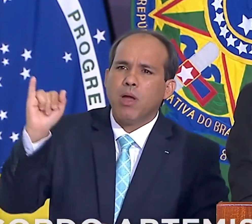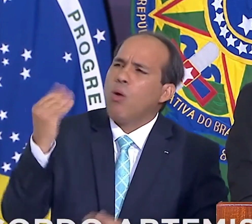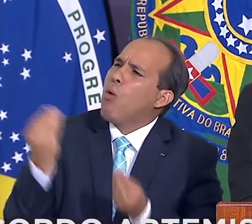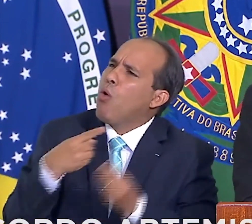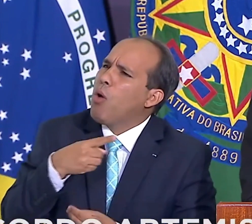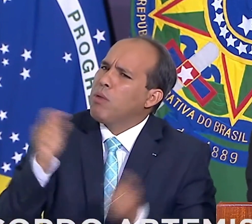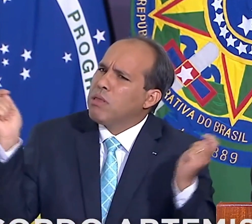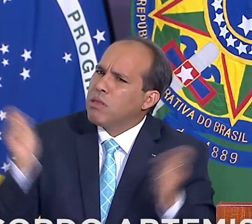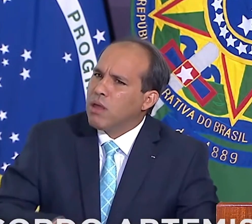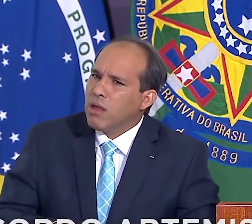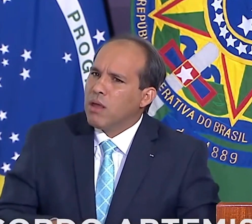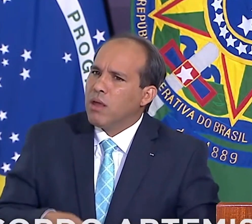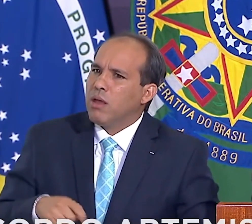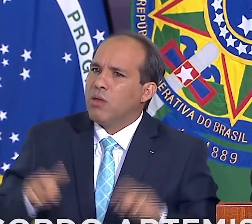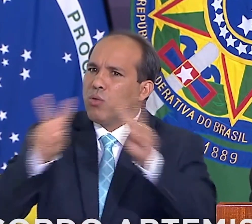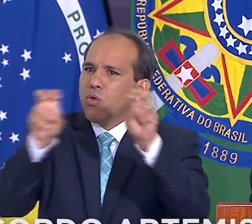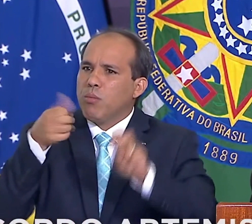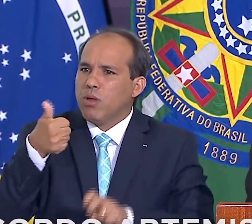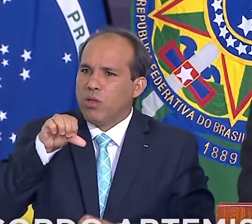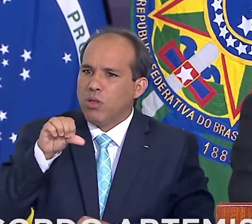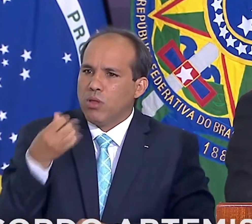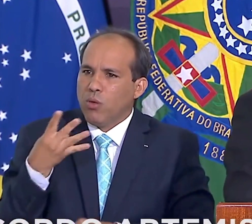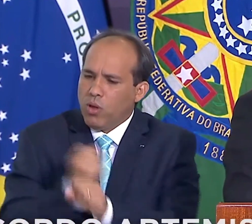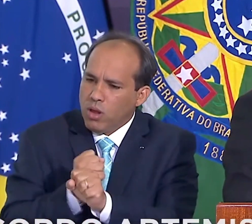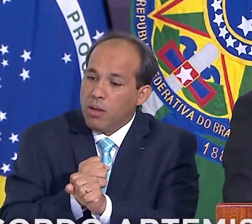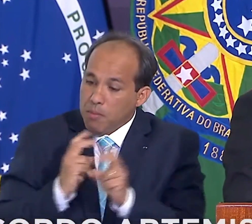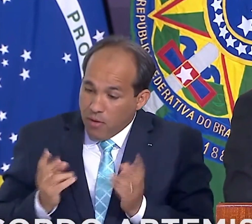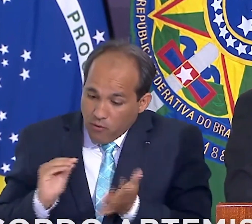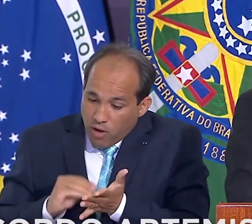eles podem escrever sobre 64, se estamos em 63?